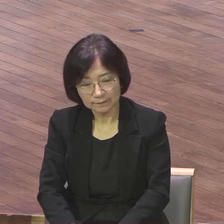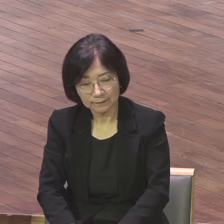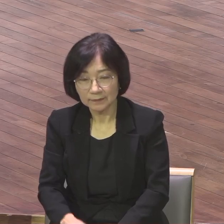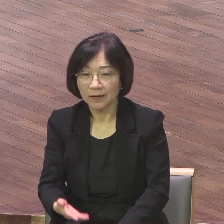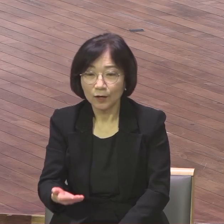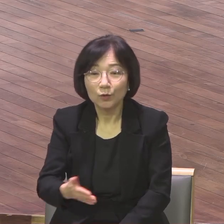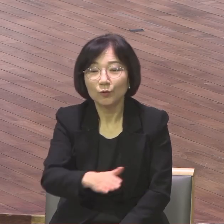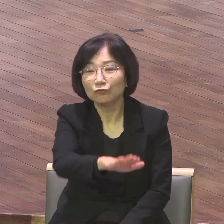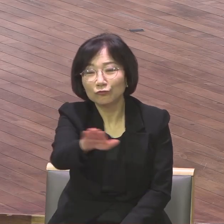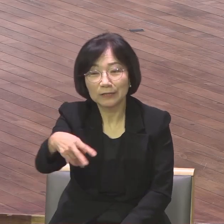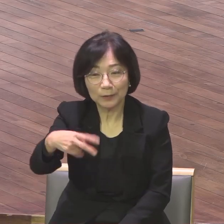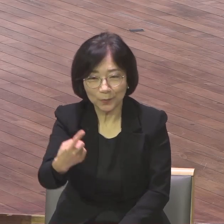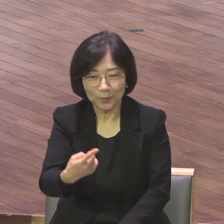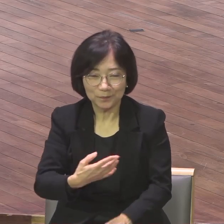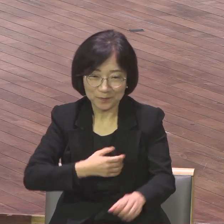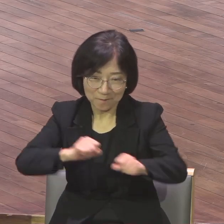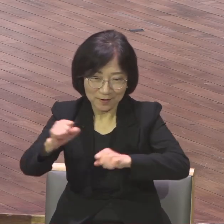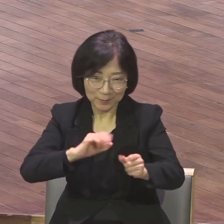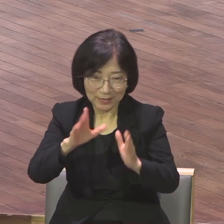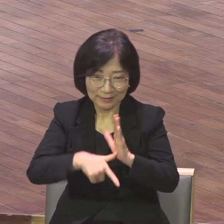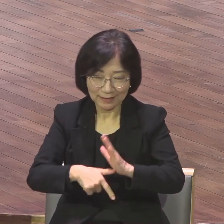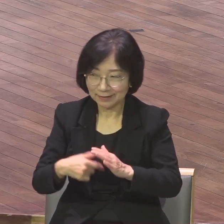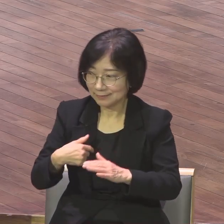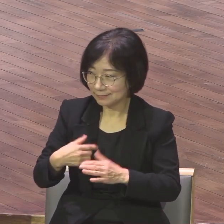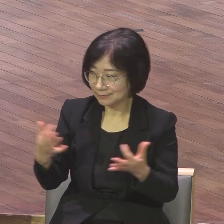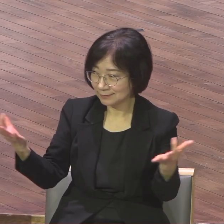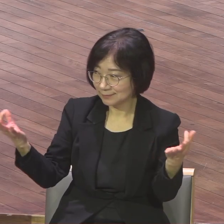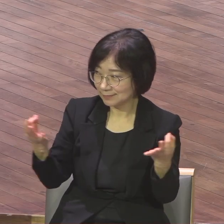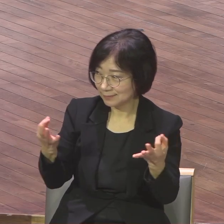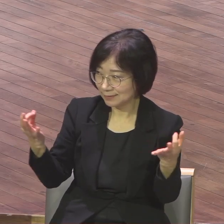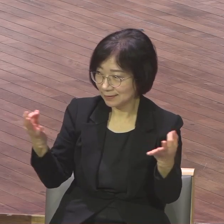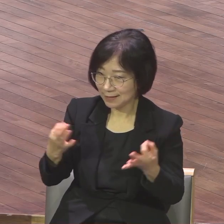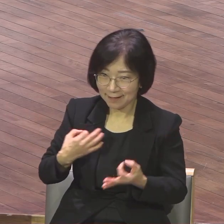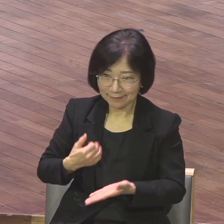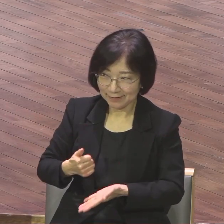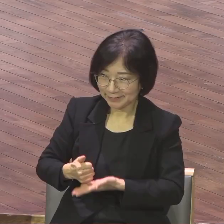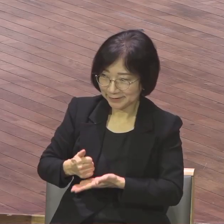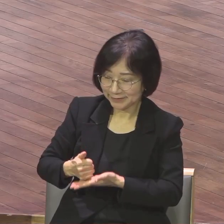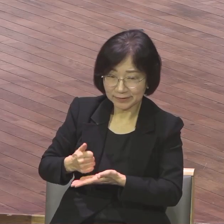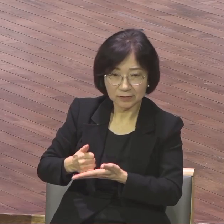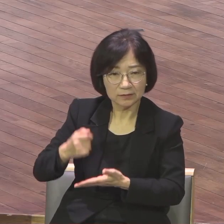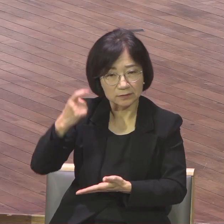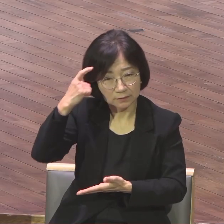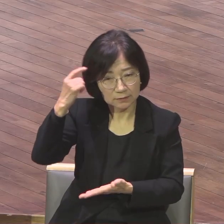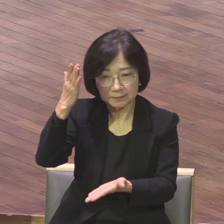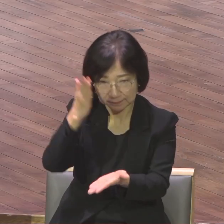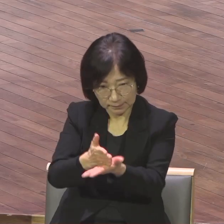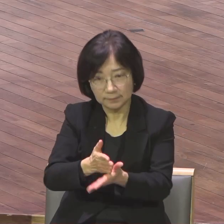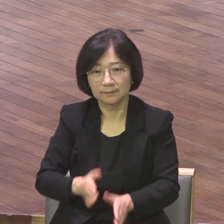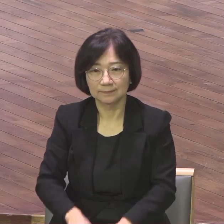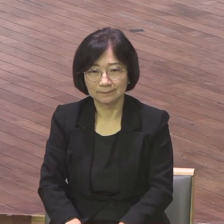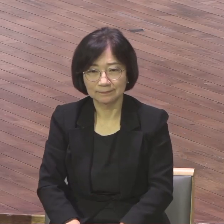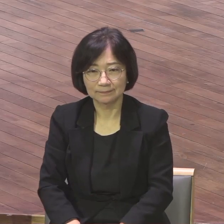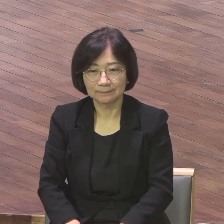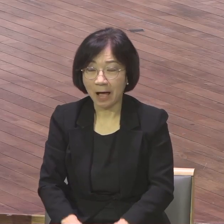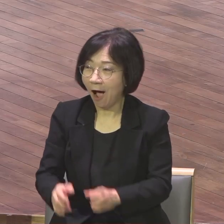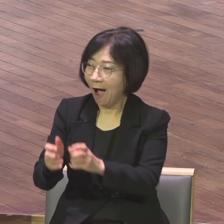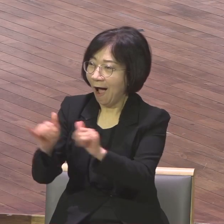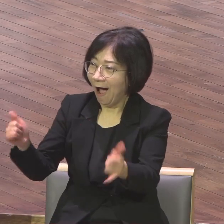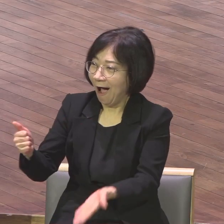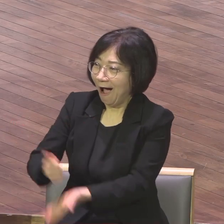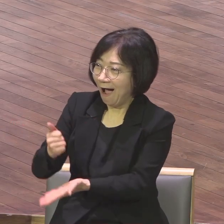우리는요, 사람에게 칭찬받고자 하는 마음을 넘어서야 됩니다. 사람들 알아주는 것도 기분 좋지만은 그거 넘어서야